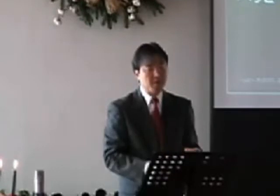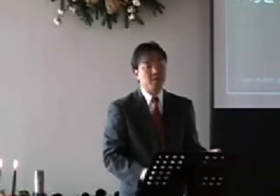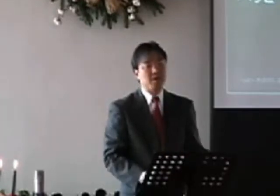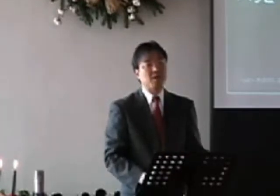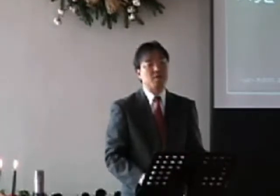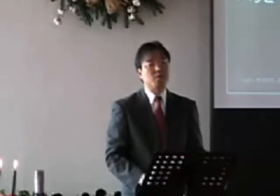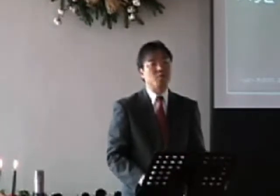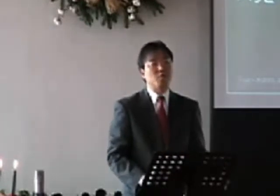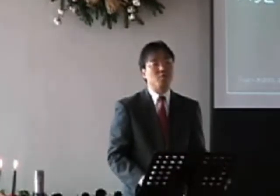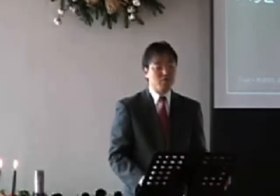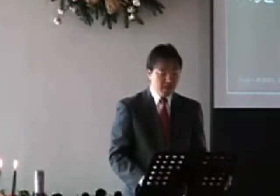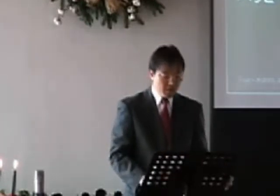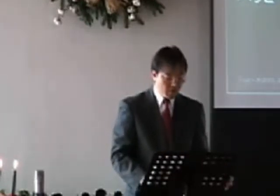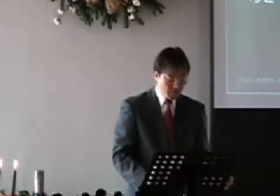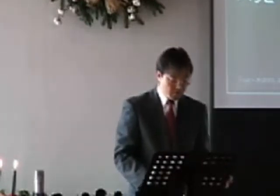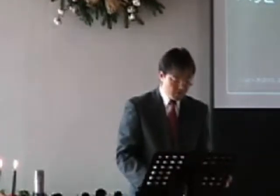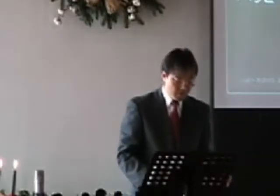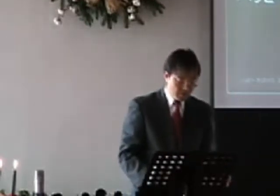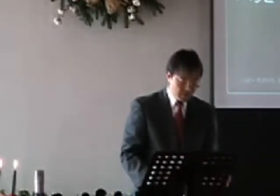びを与えてくれます。